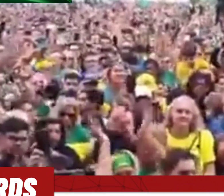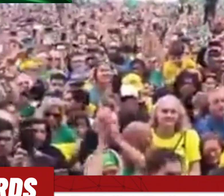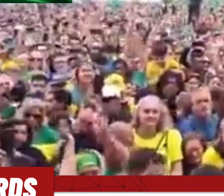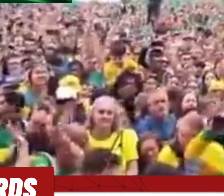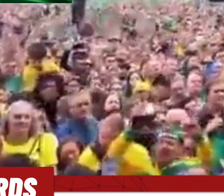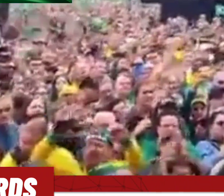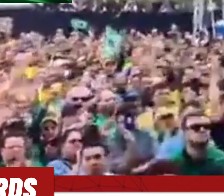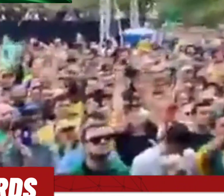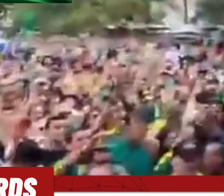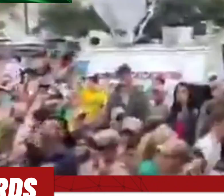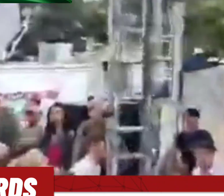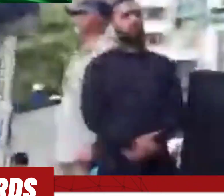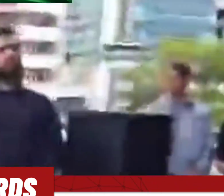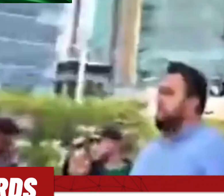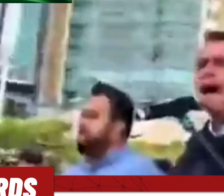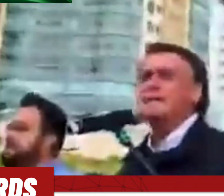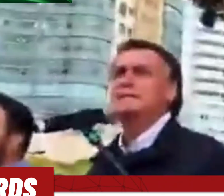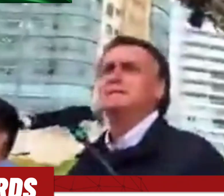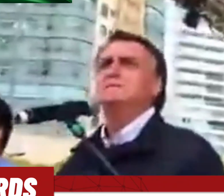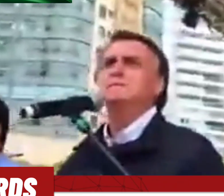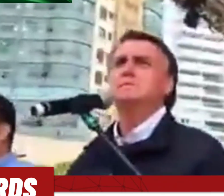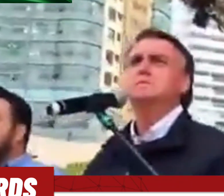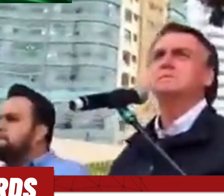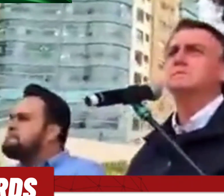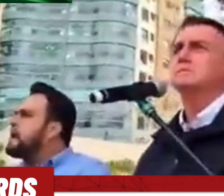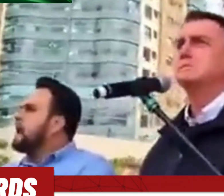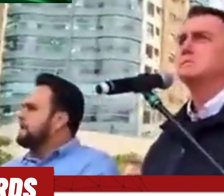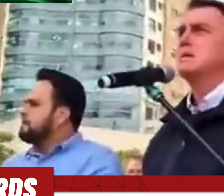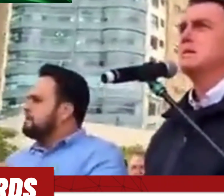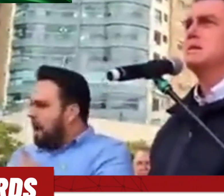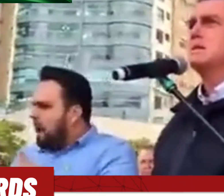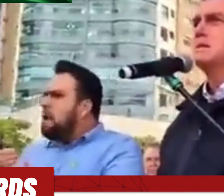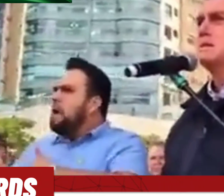Porque cada vez mais